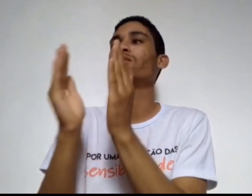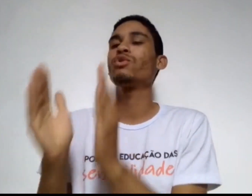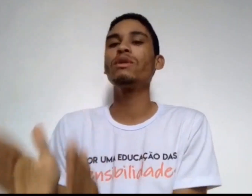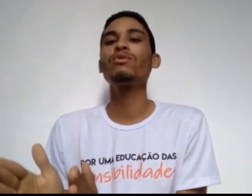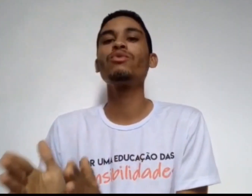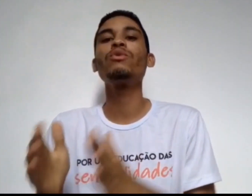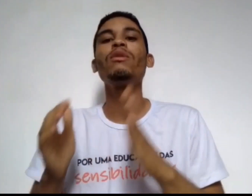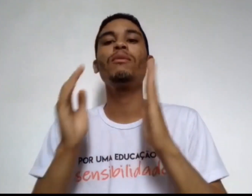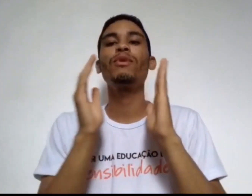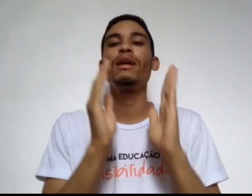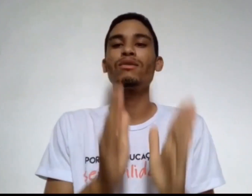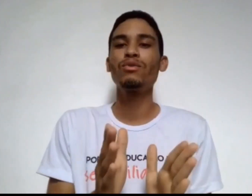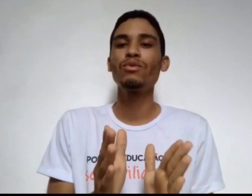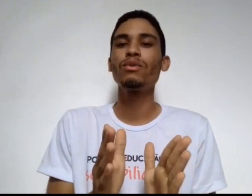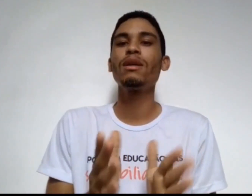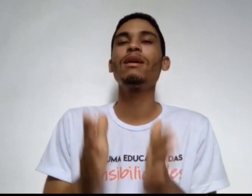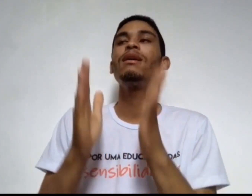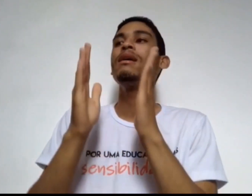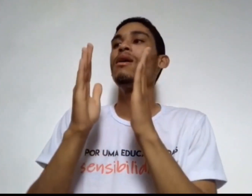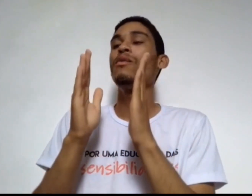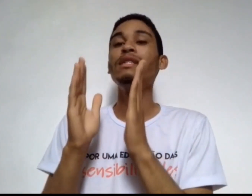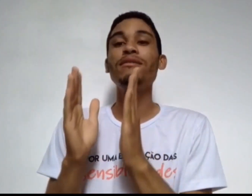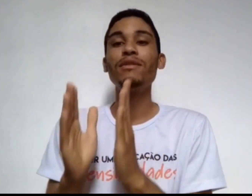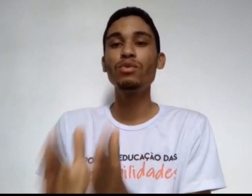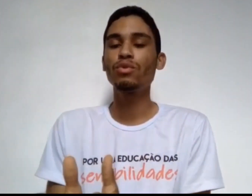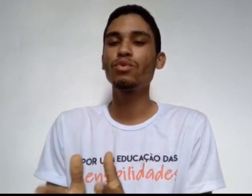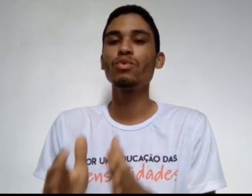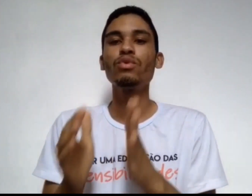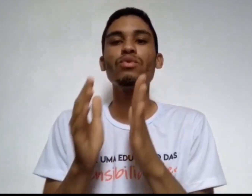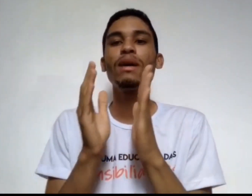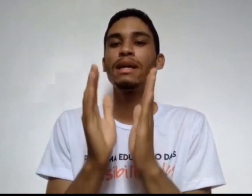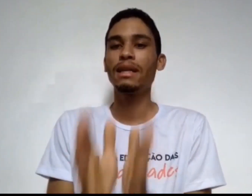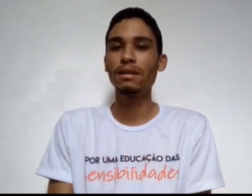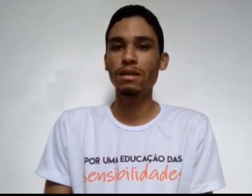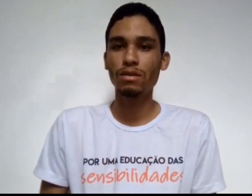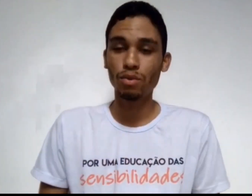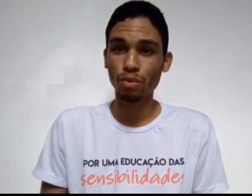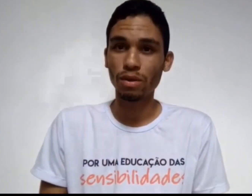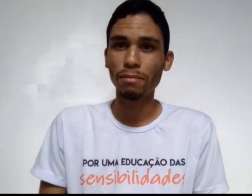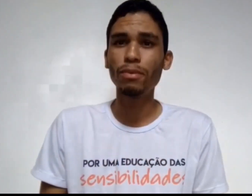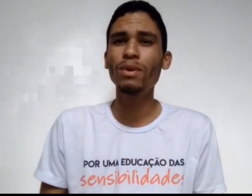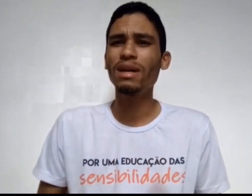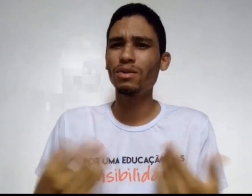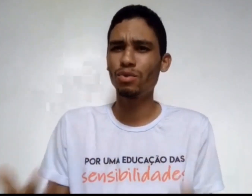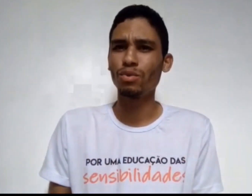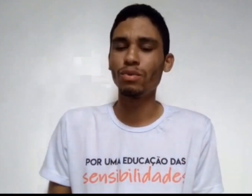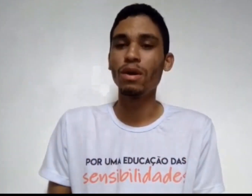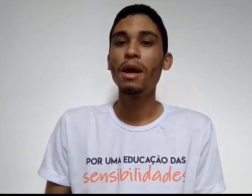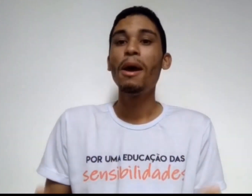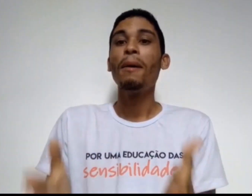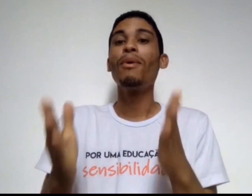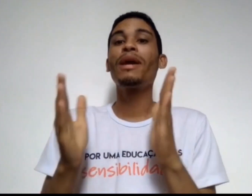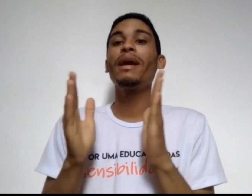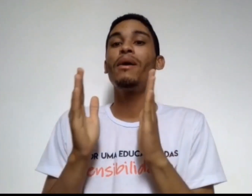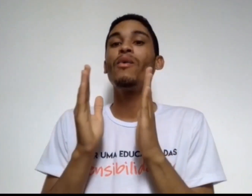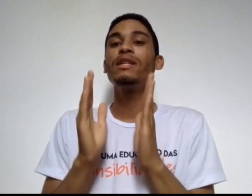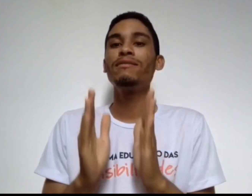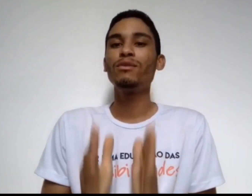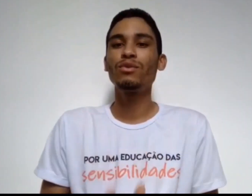pessoa surda, uma mulher surda, um indivíduo surdo, uma criança surda. Por que surdo? Porque o indivíduo